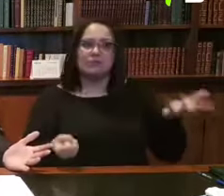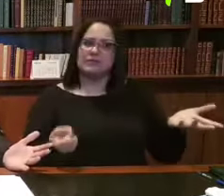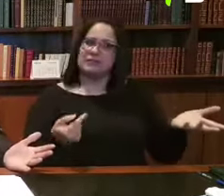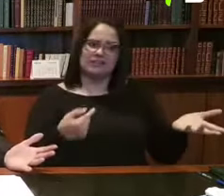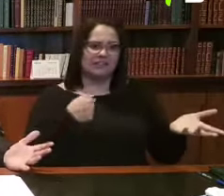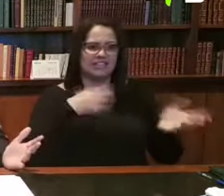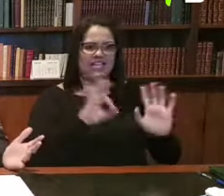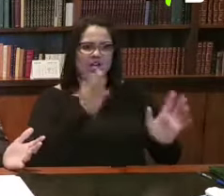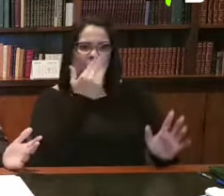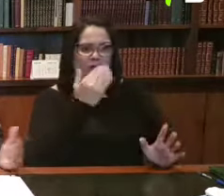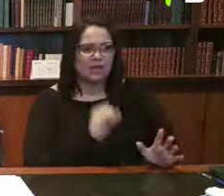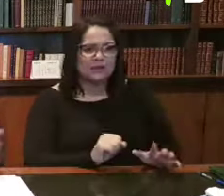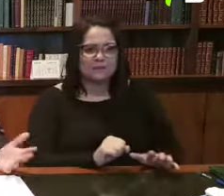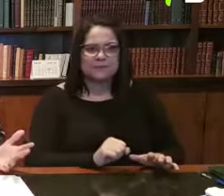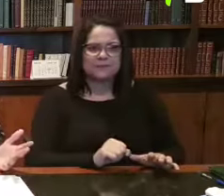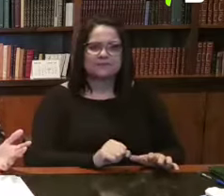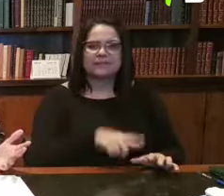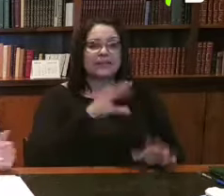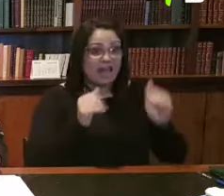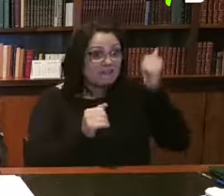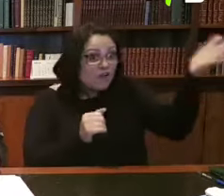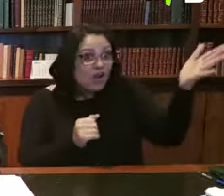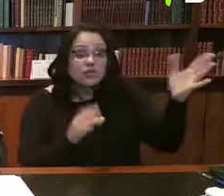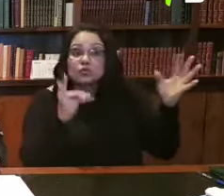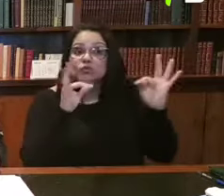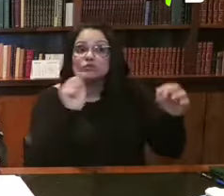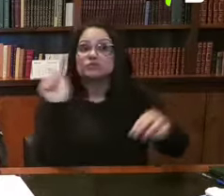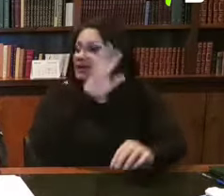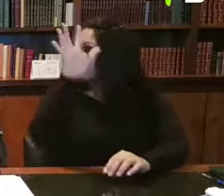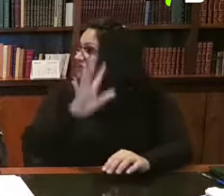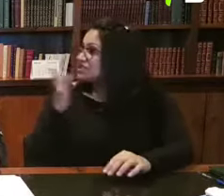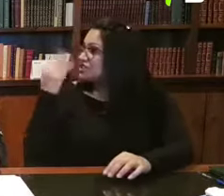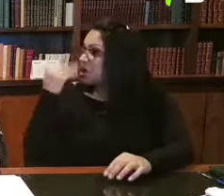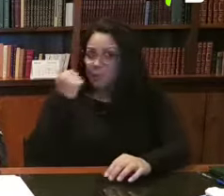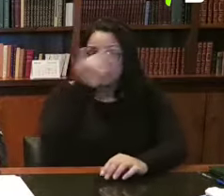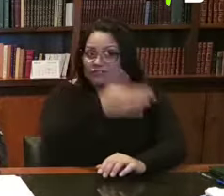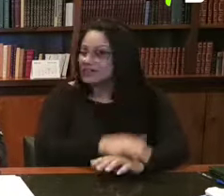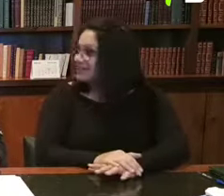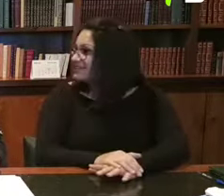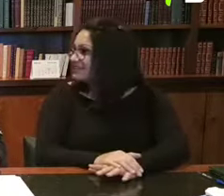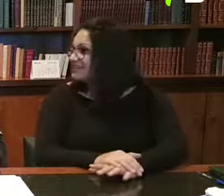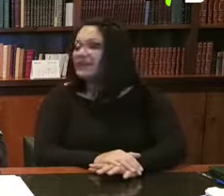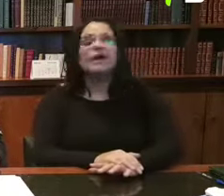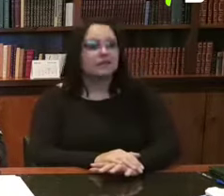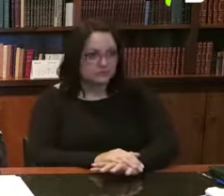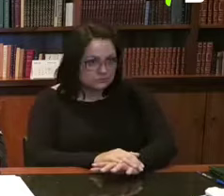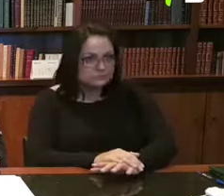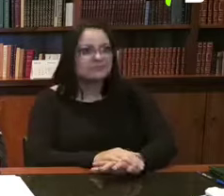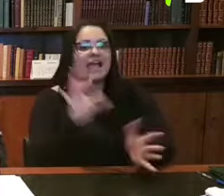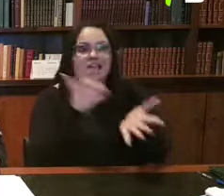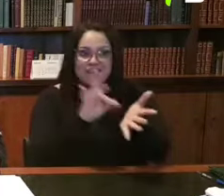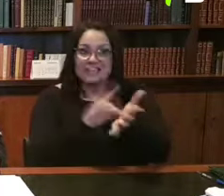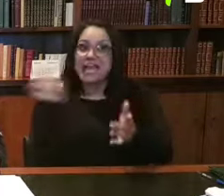levo meu hoje eu lavei para viagem para não comer fora lá fora tudo a comida é caríssima de paula você conta na forma quando eu sou testemunha que ele